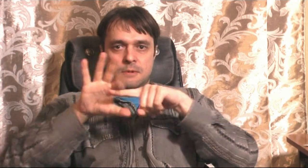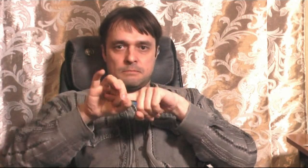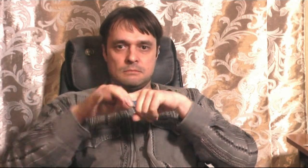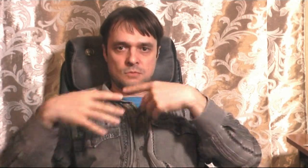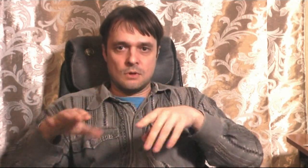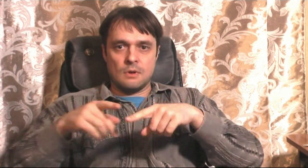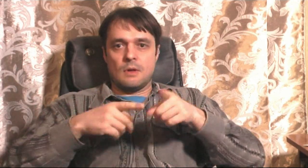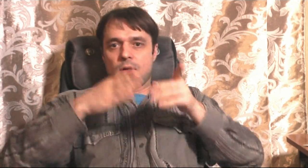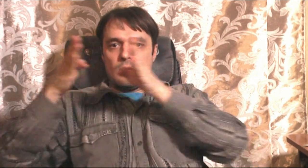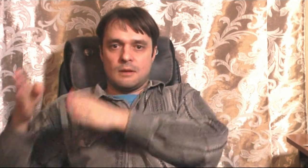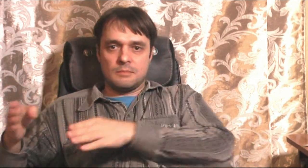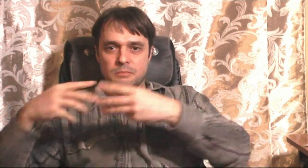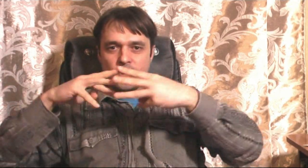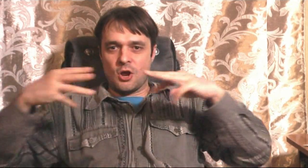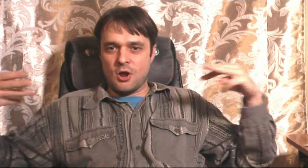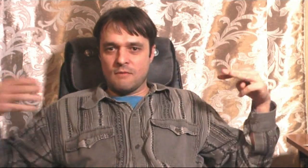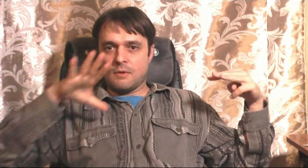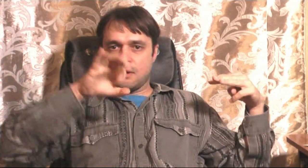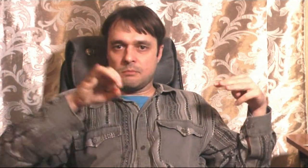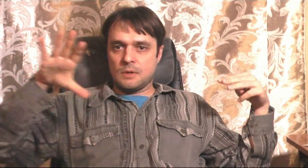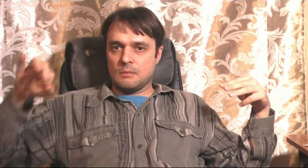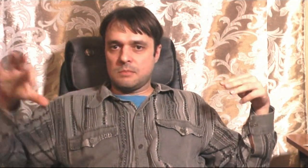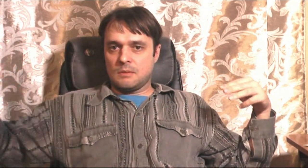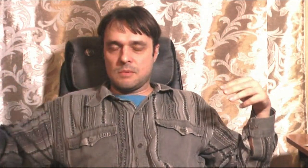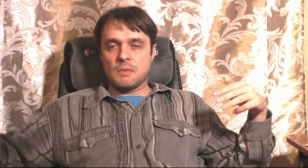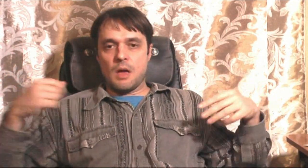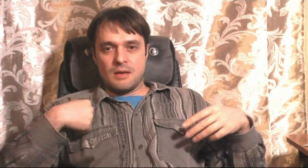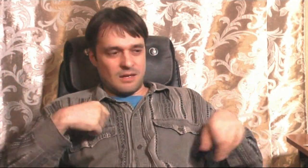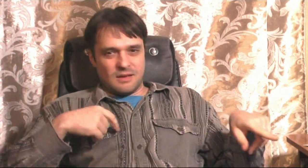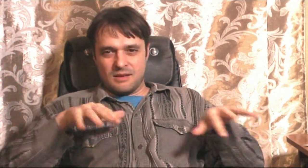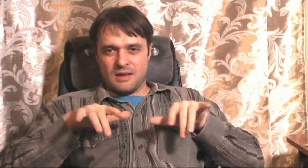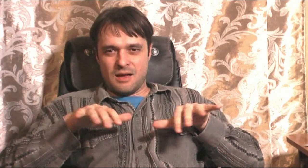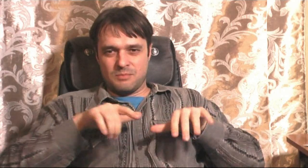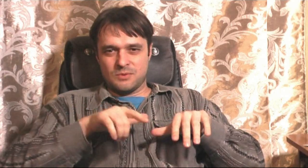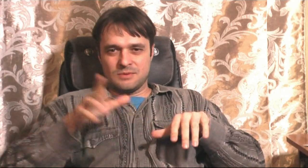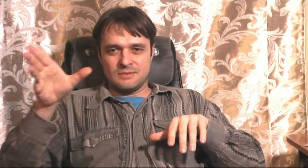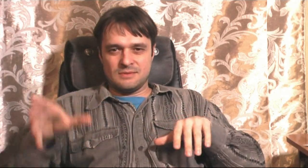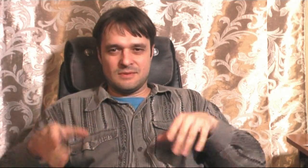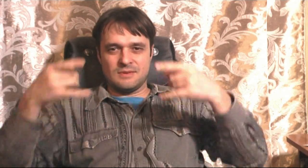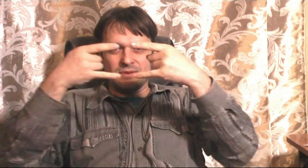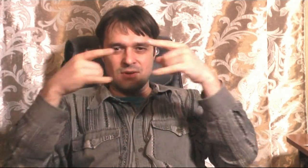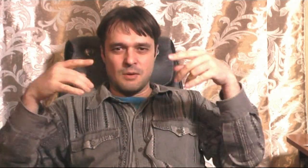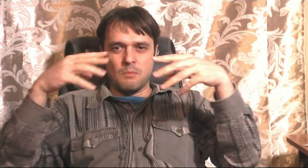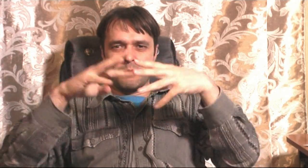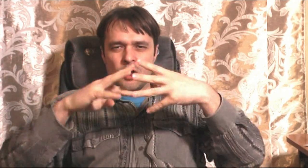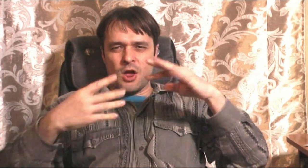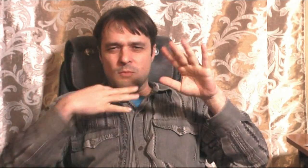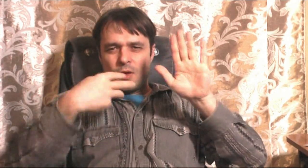многочисленных рек и каналов. Яркое и зрелищное кино о первой любви, настоящей дружбе и вере в мечту выйдет в широкий